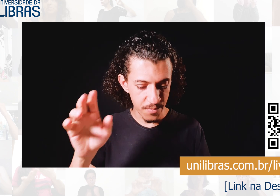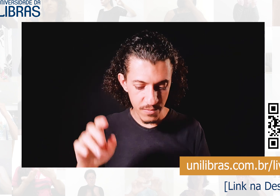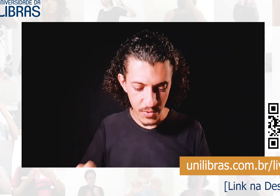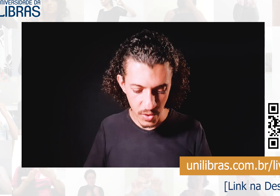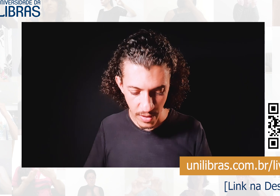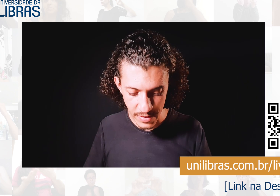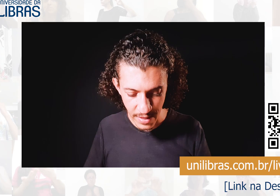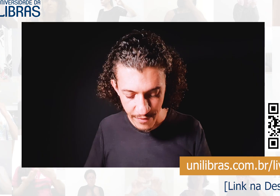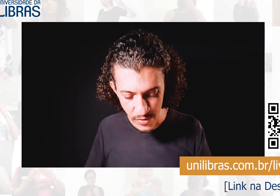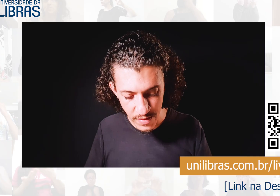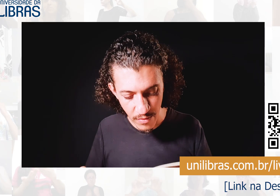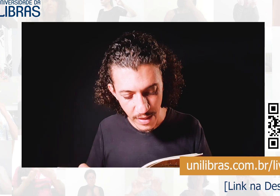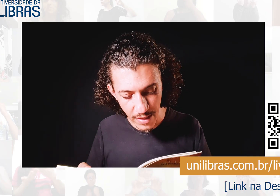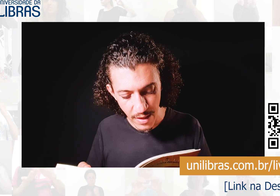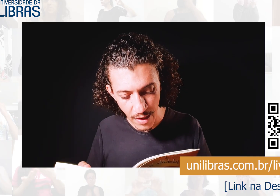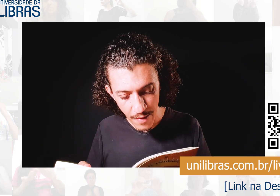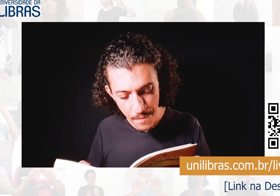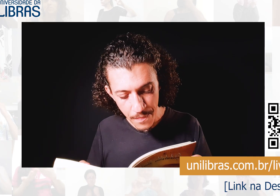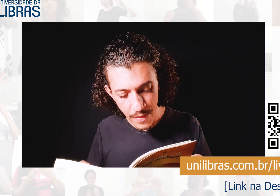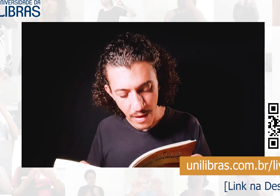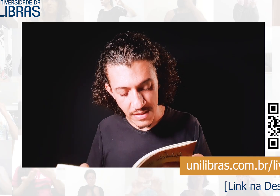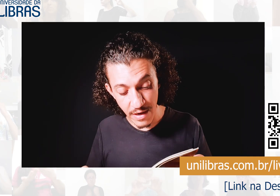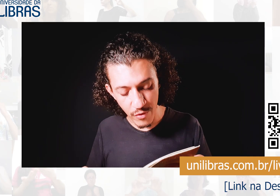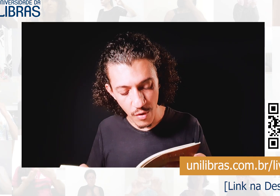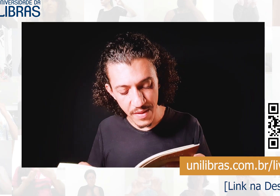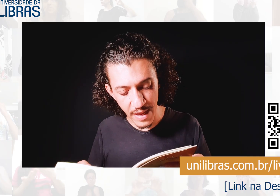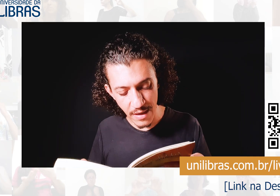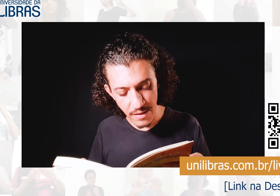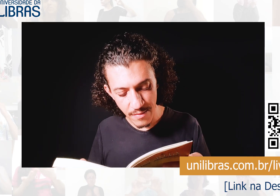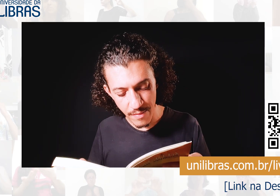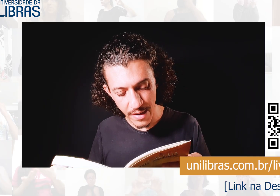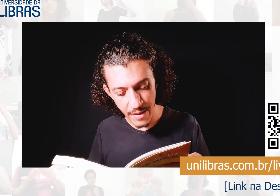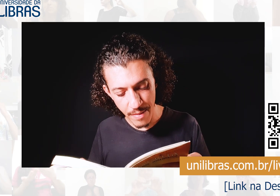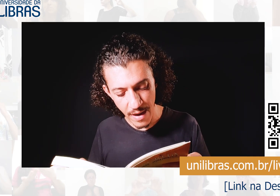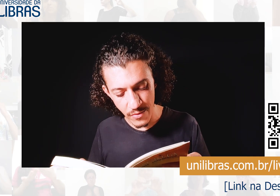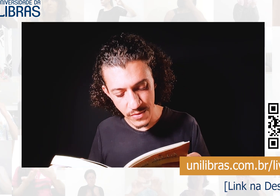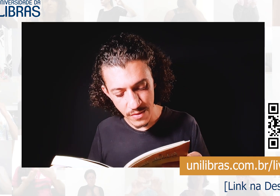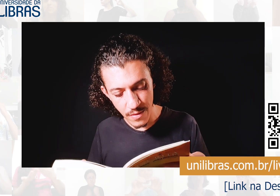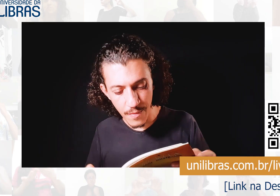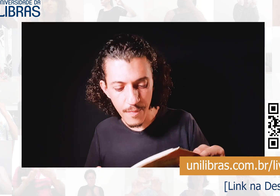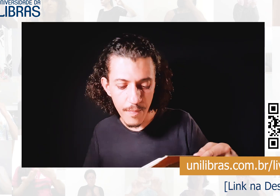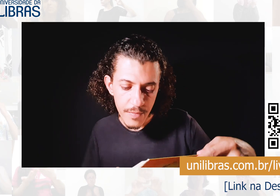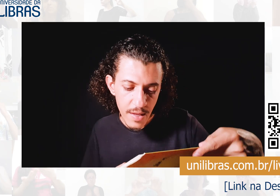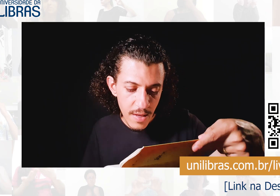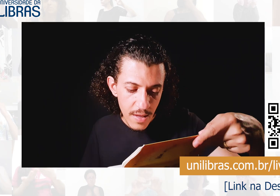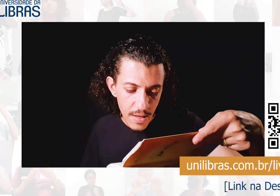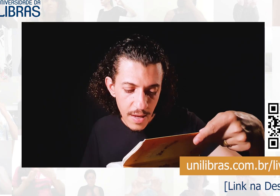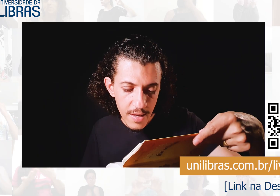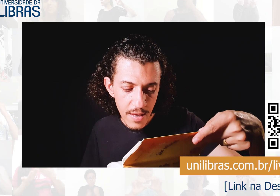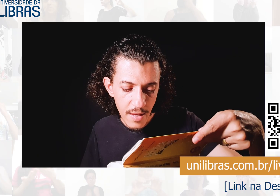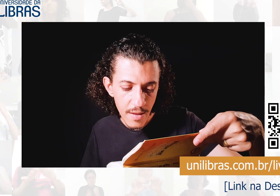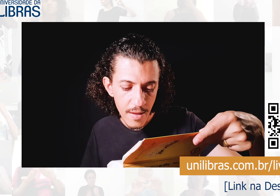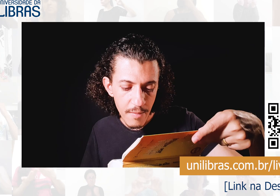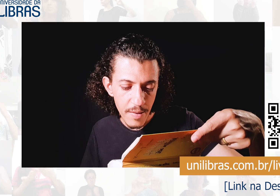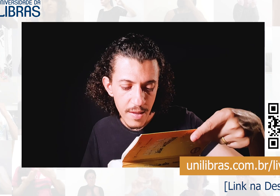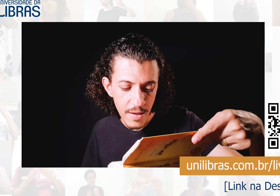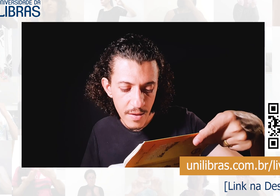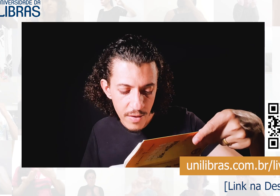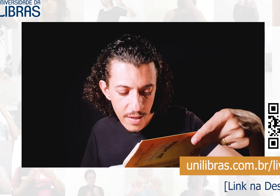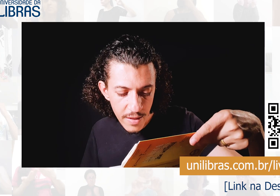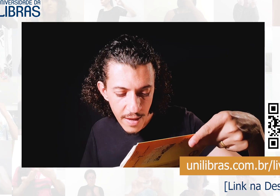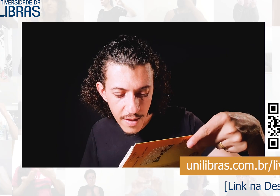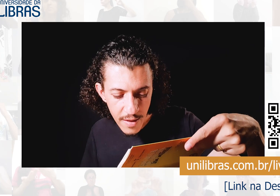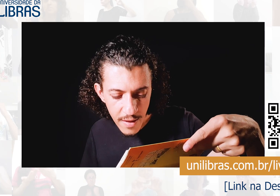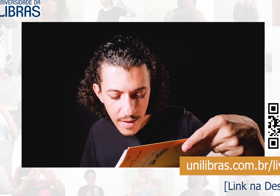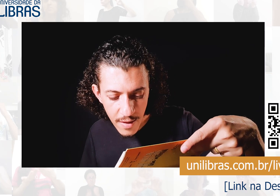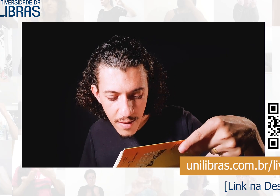ela escreveu o sinal dela aqui, escreveu o nome dela, Maria Barros, e aqui, pequenininho